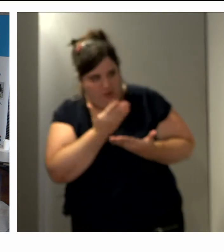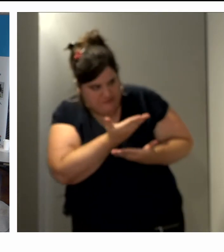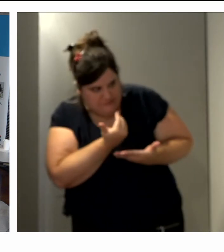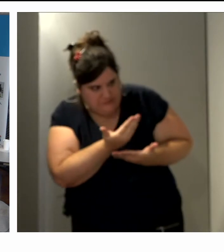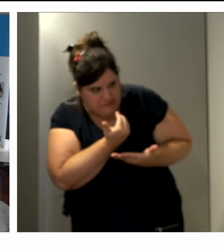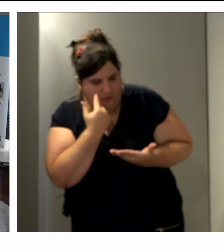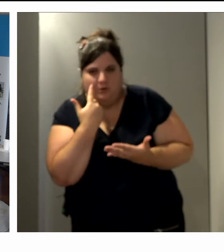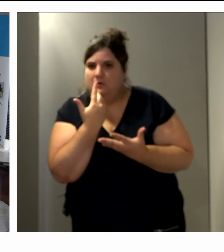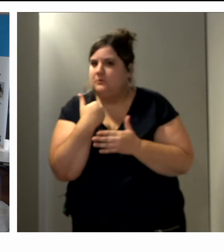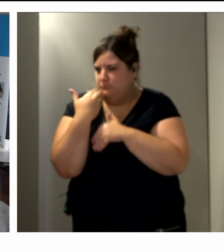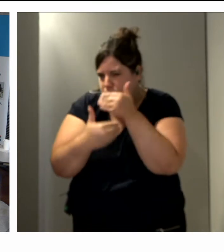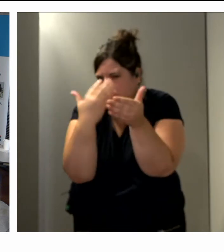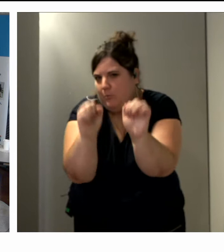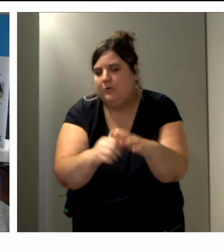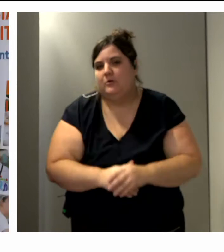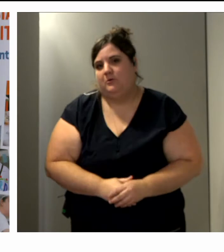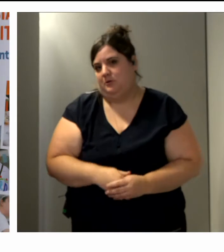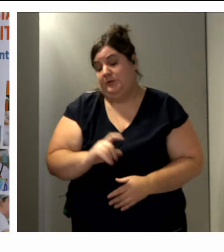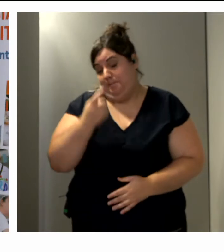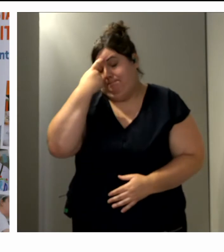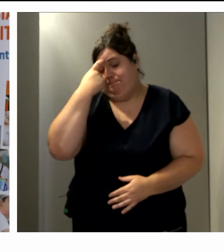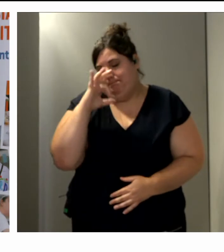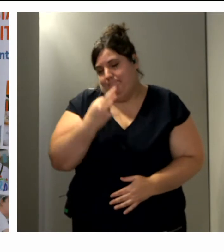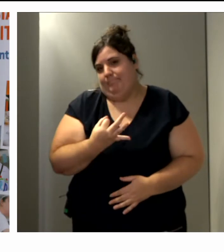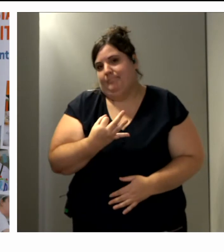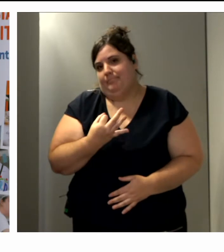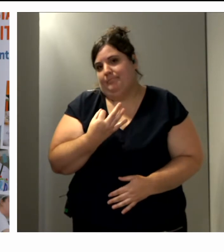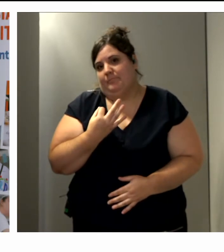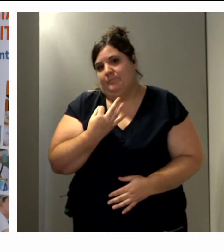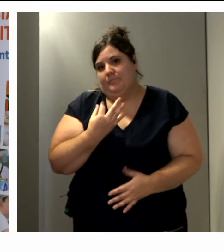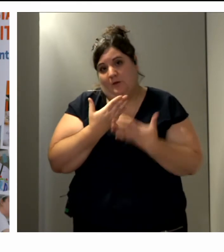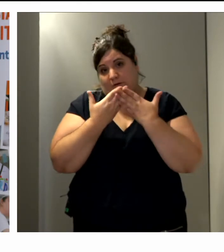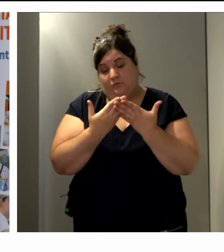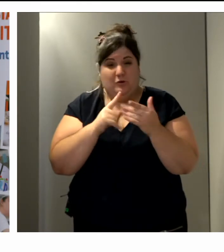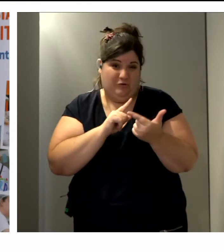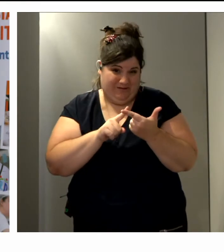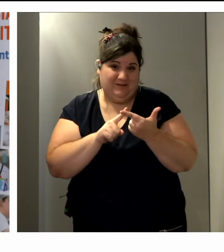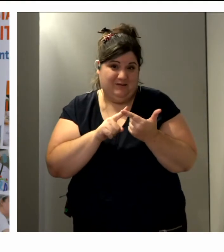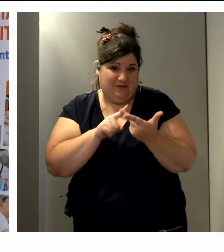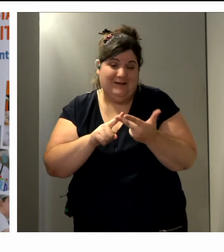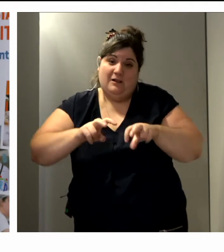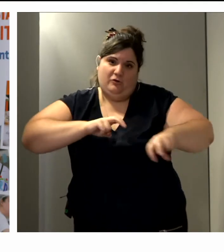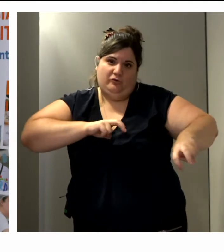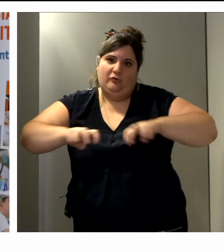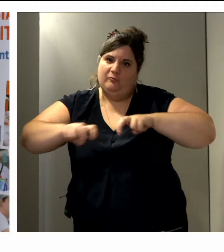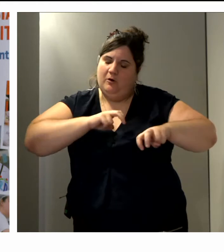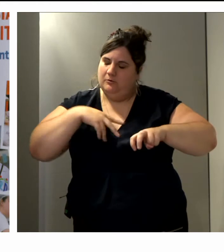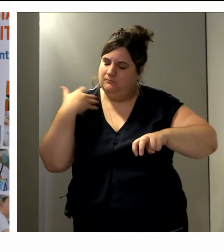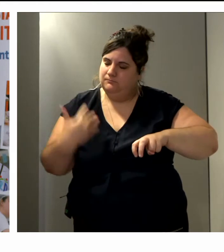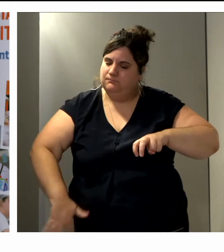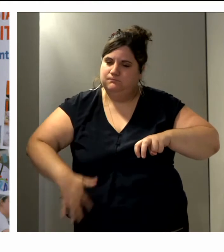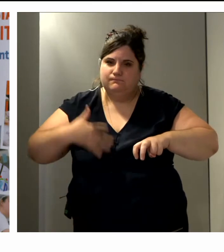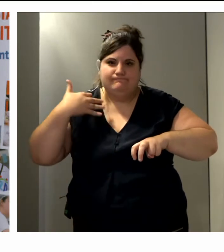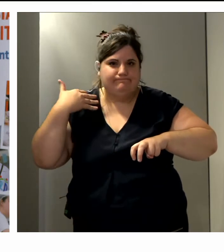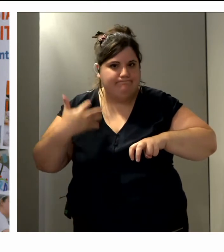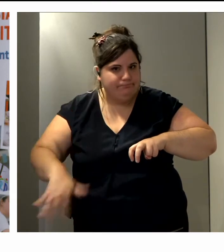moi j'ai retenu de mes études, aussi la difficulté des transports. Les transports,